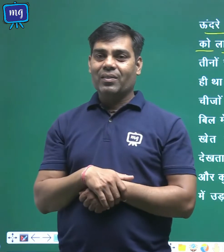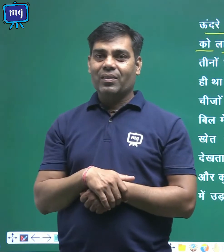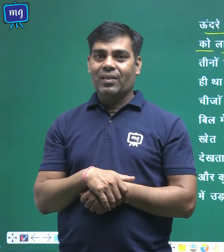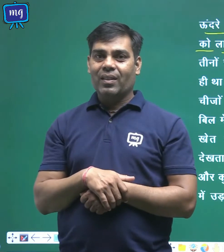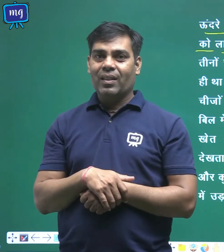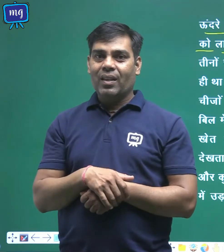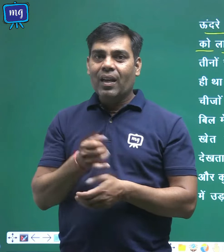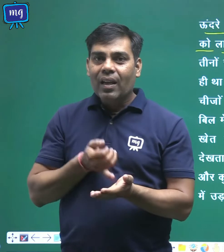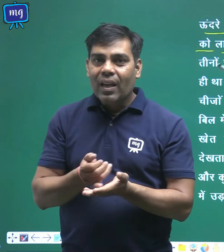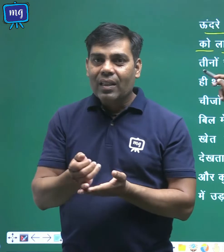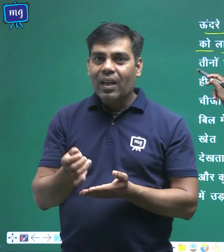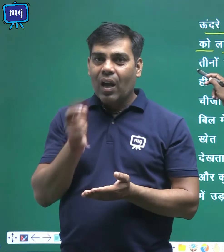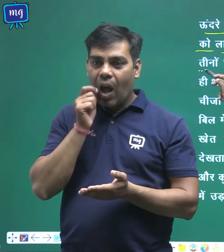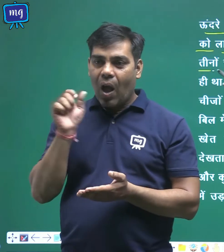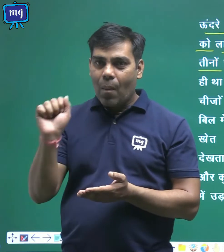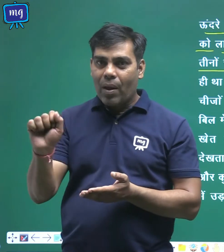खेत का मालिक